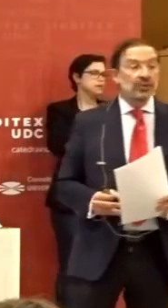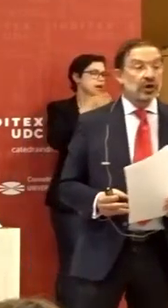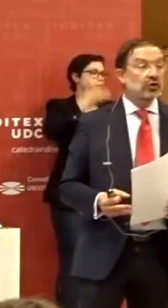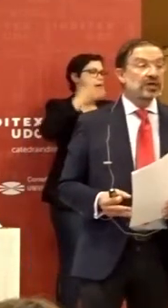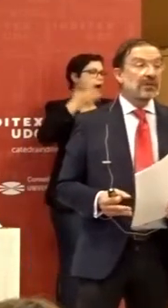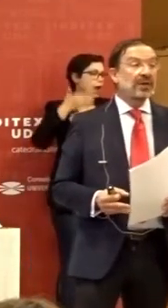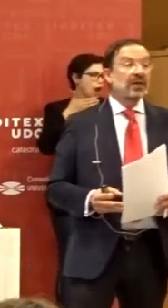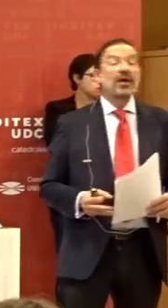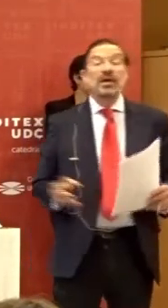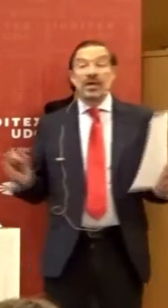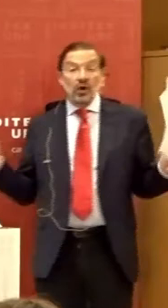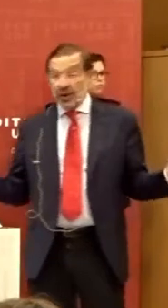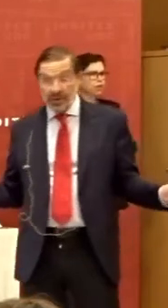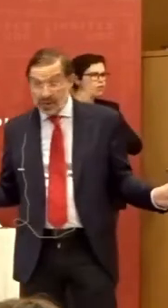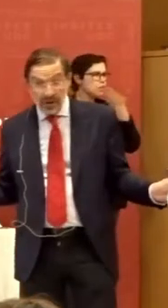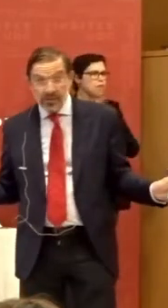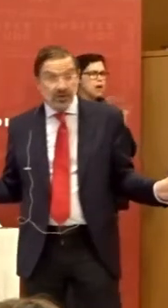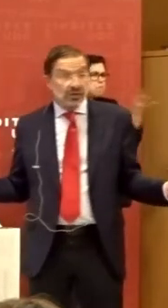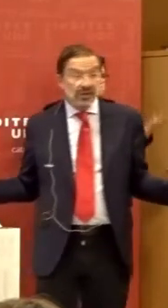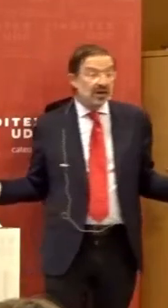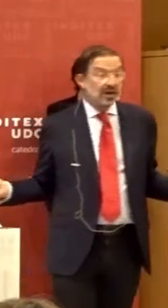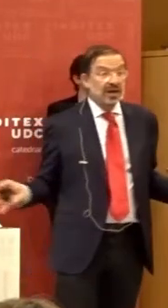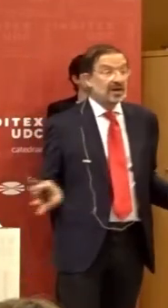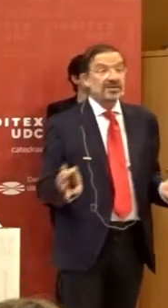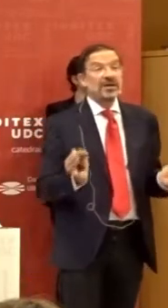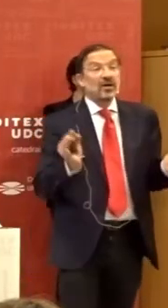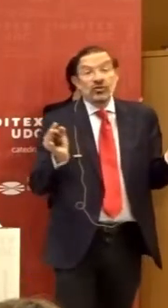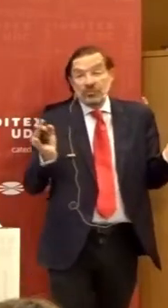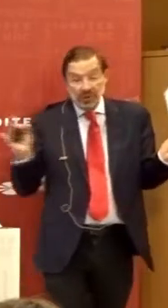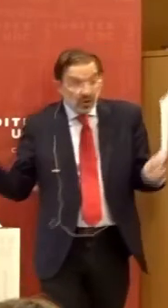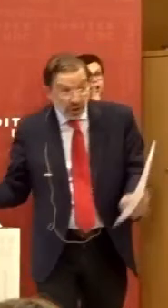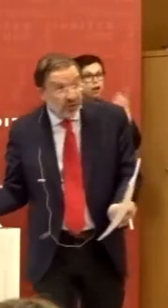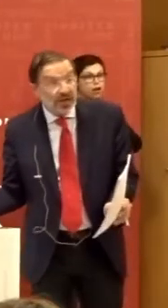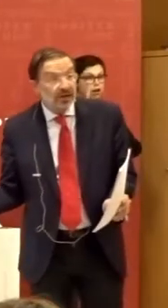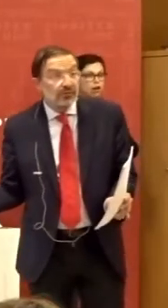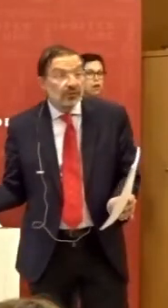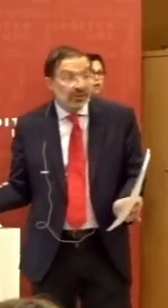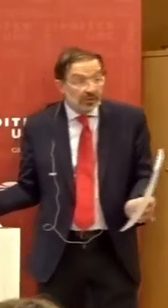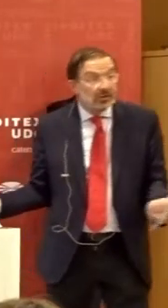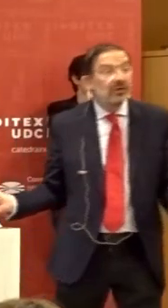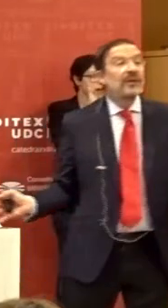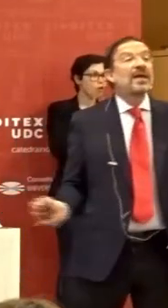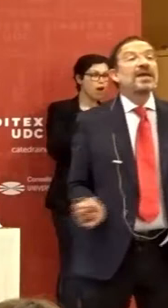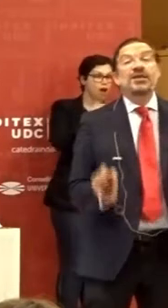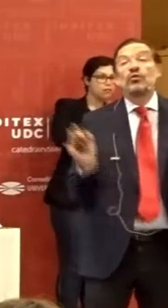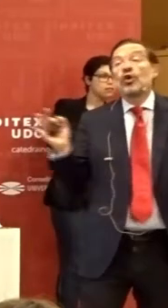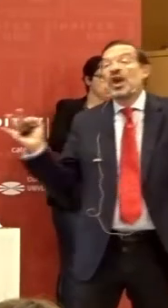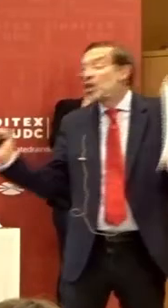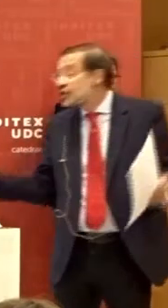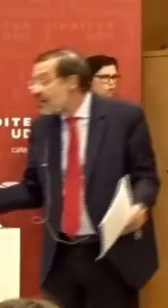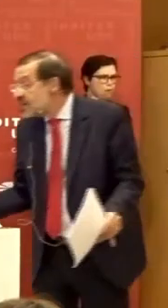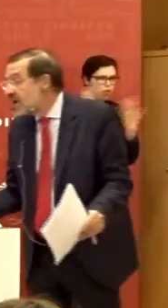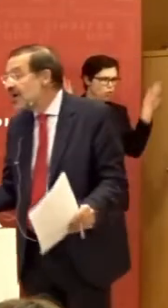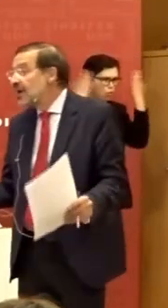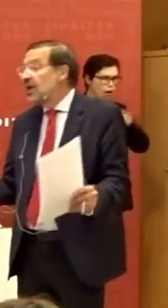contratación de personas con discapacidad. Y lo que principalmente nos decían es que primero, que no tenían información, y segundo, que